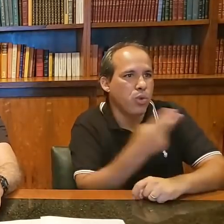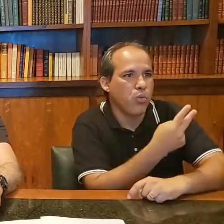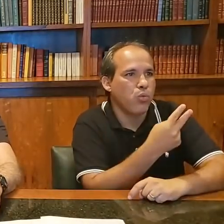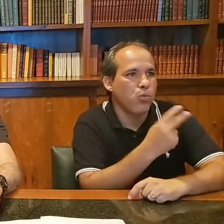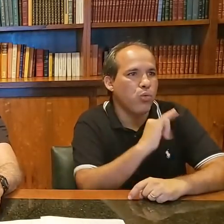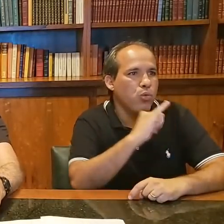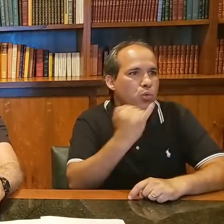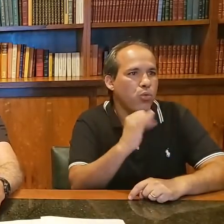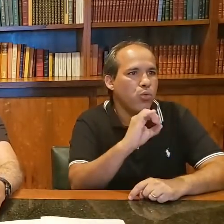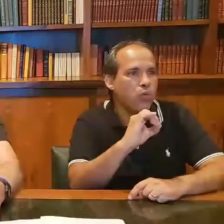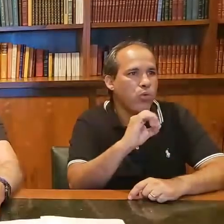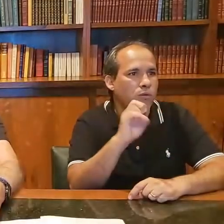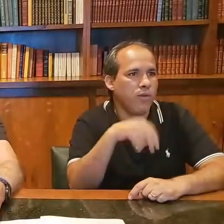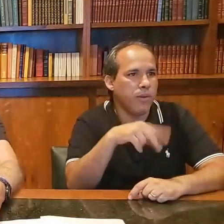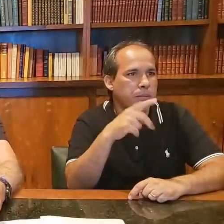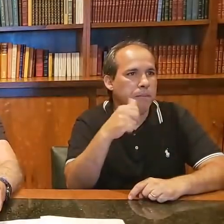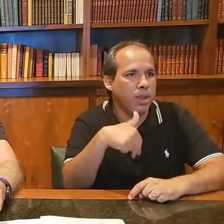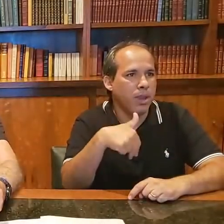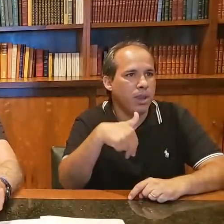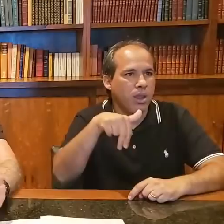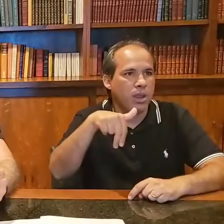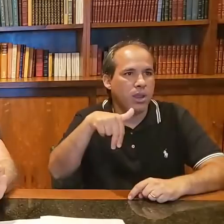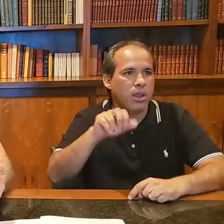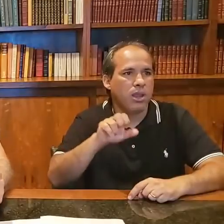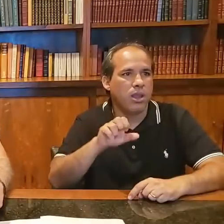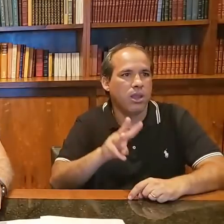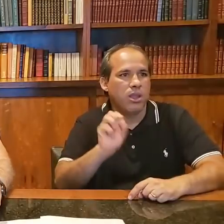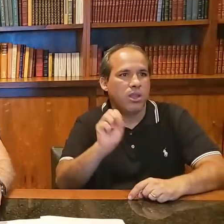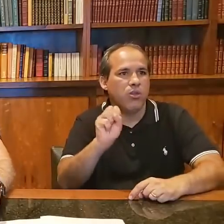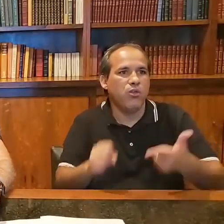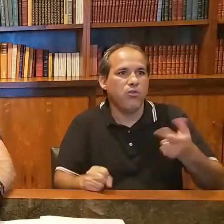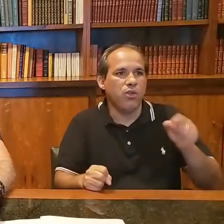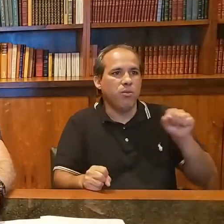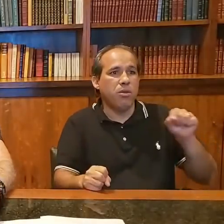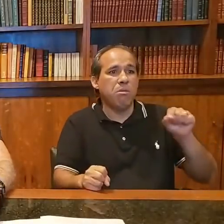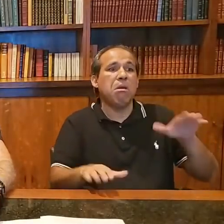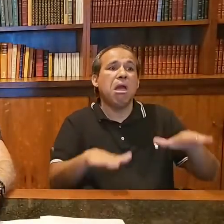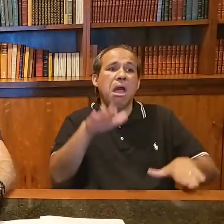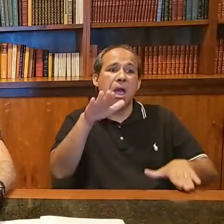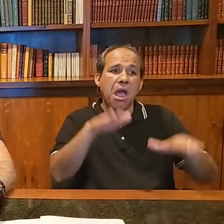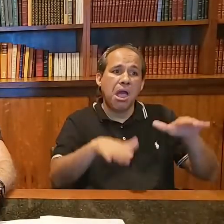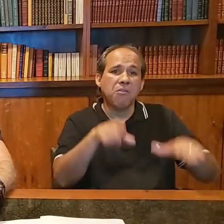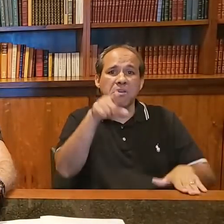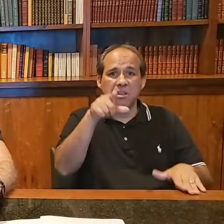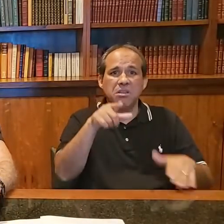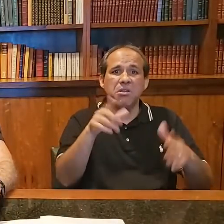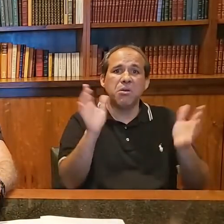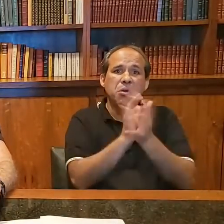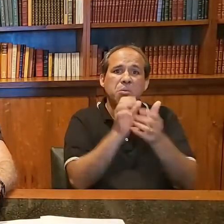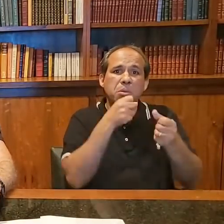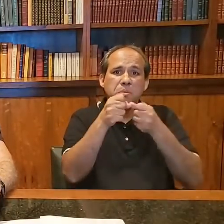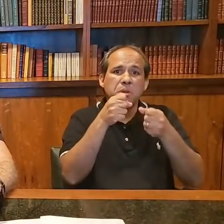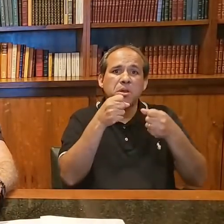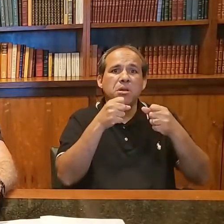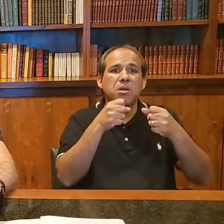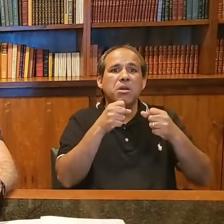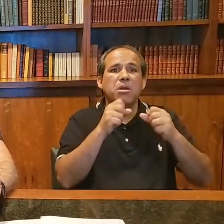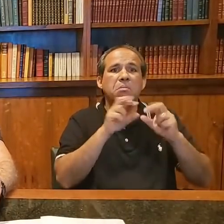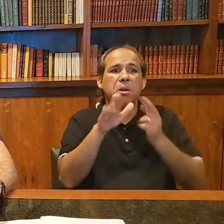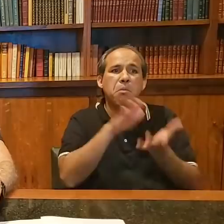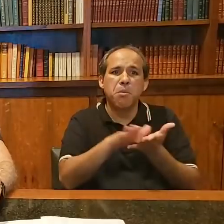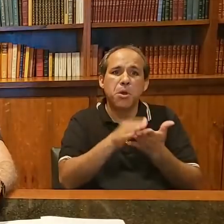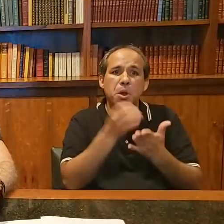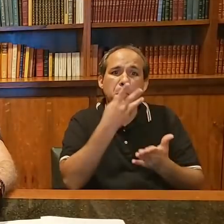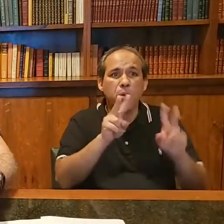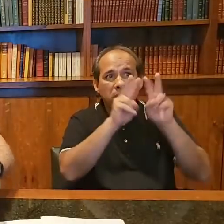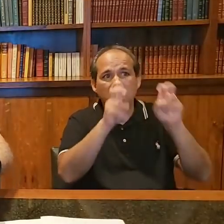Jovem Pan News, 20. Aí, ó, de vez em quando a imprensa aí publica boa notícia, né? Eu sei que morre muita gente no